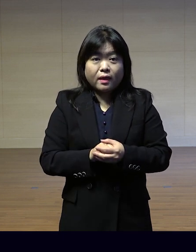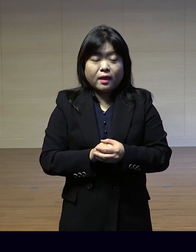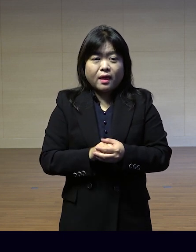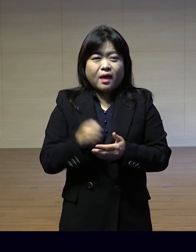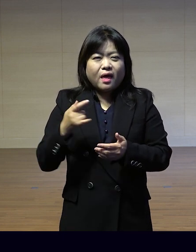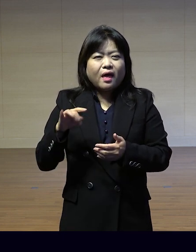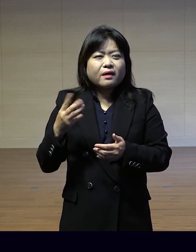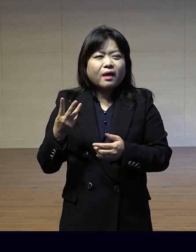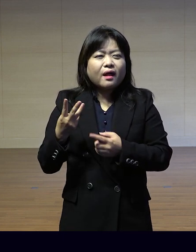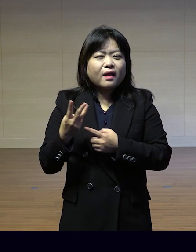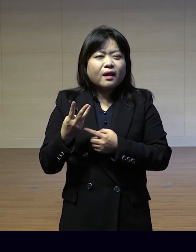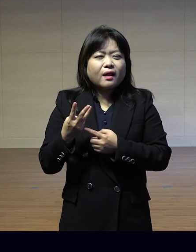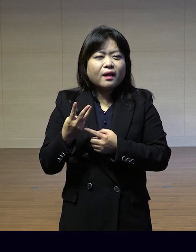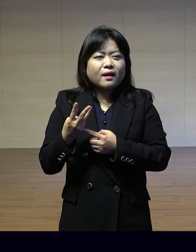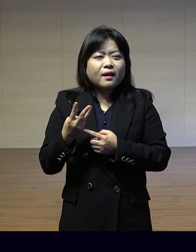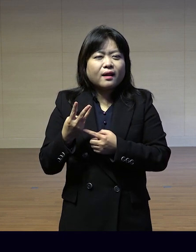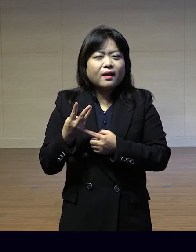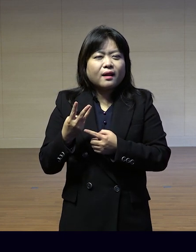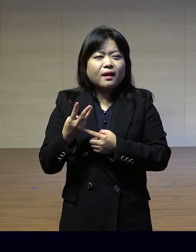해겔의